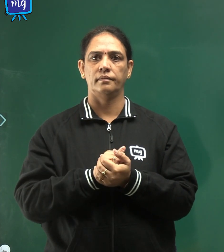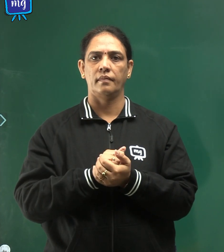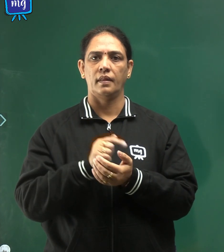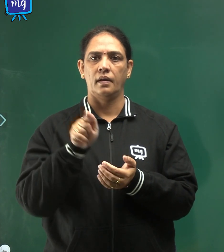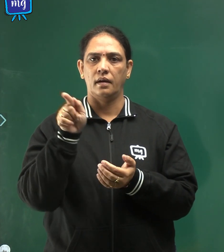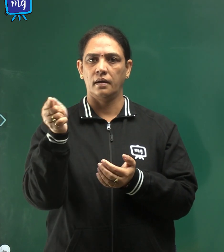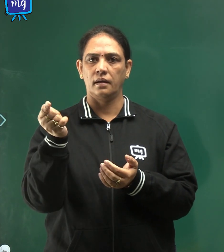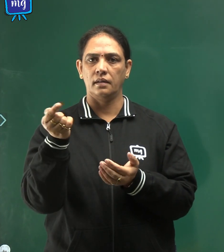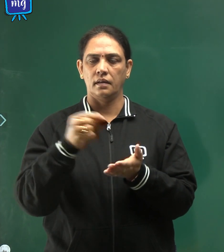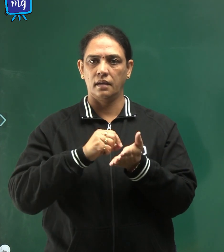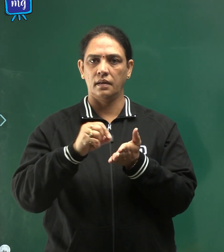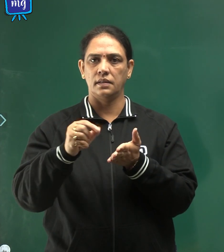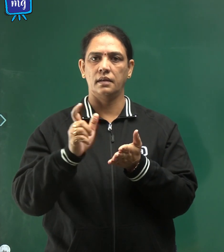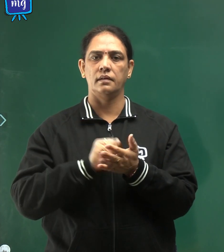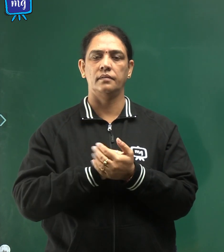अंकित कीजिए।